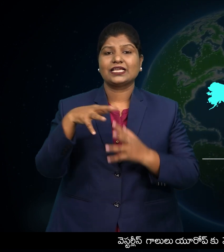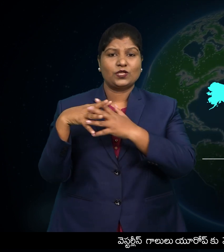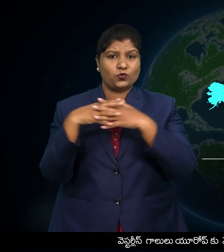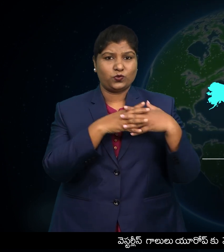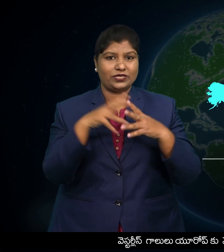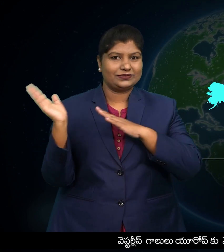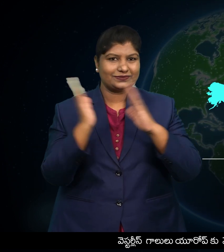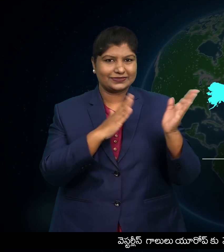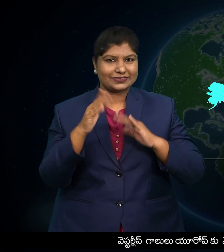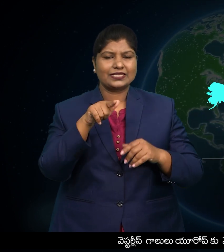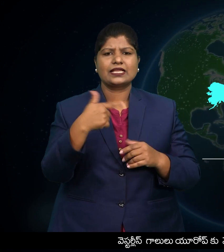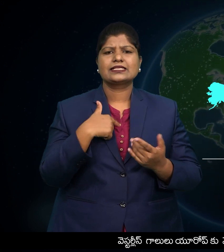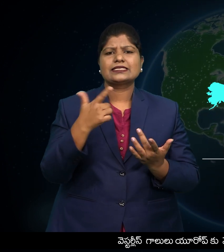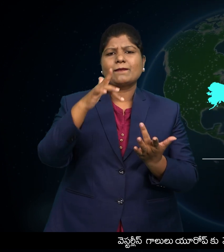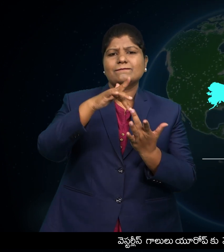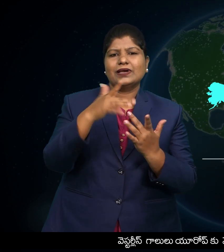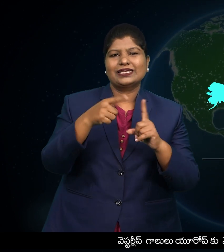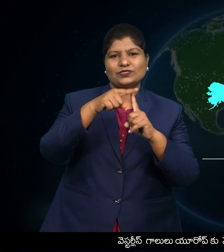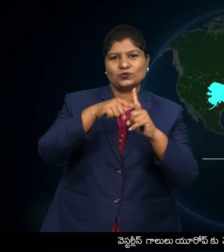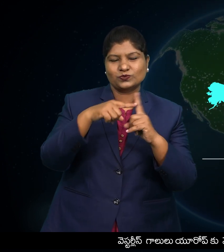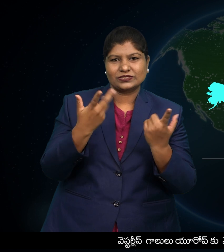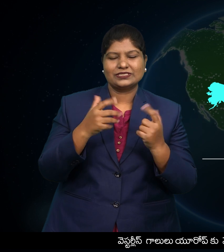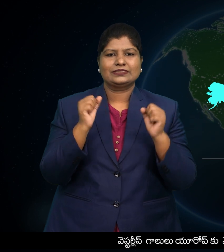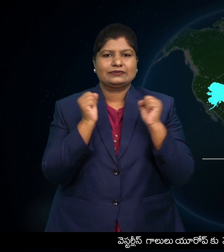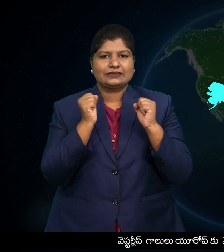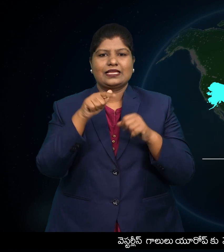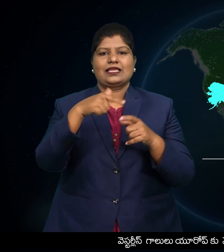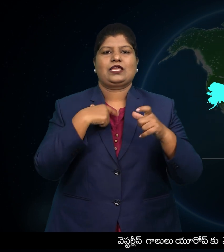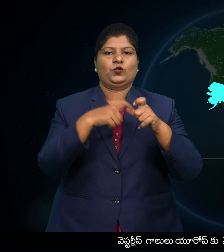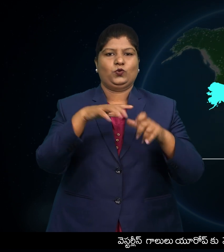వెస్టర్లీస్ గాలులు యూరప్కు వెచ్చదనం మరియు తేమను తీసుకుని వస్తాయి.